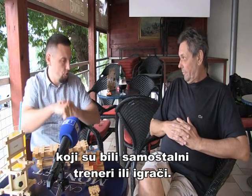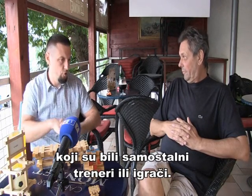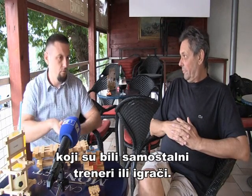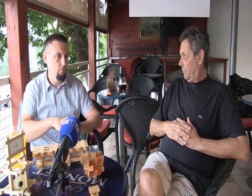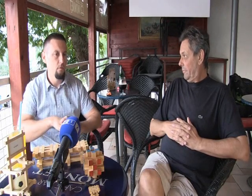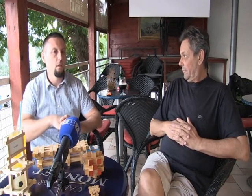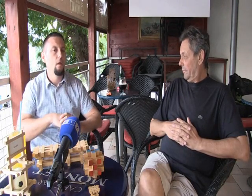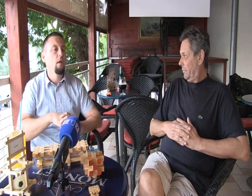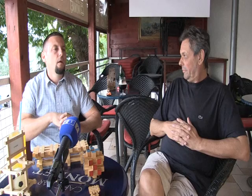igrači.